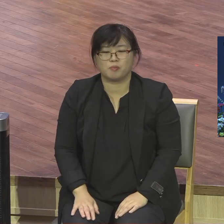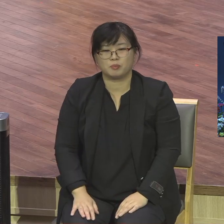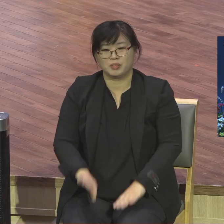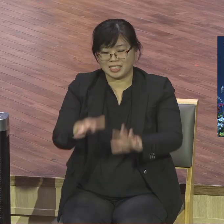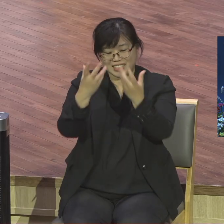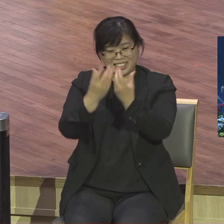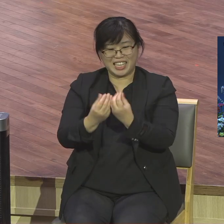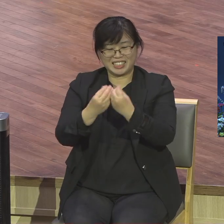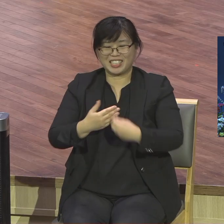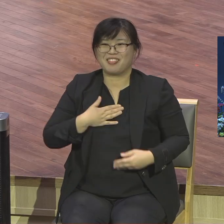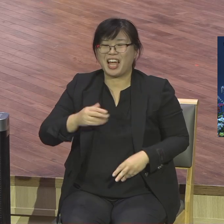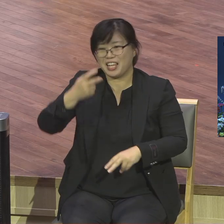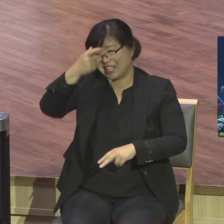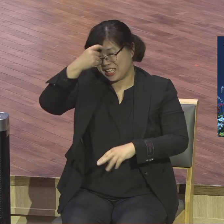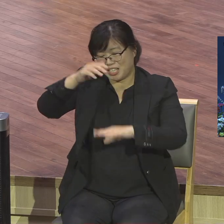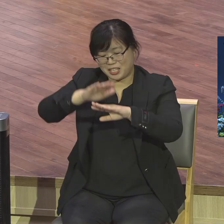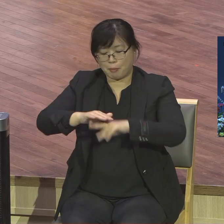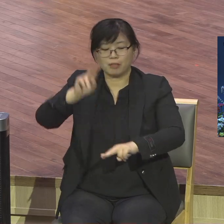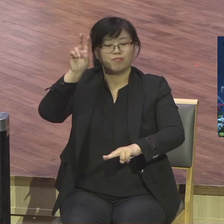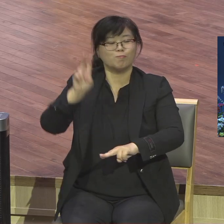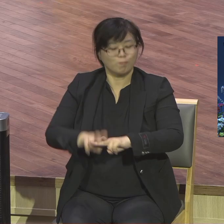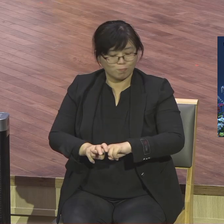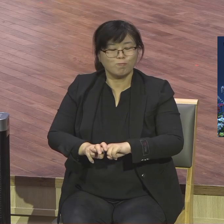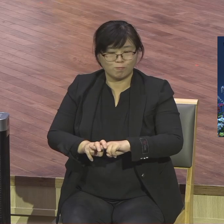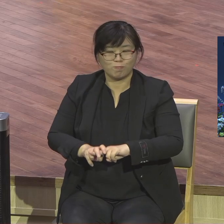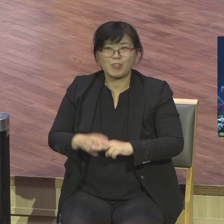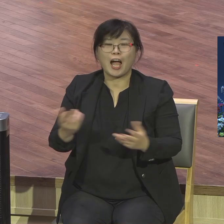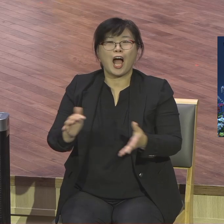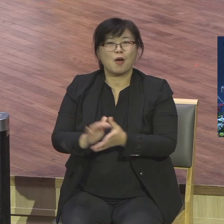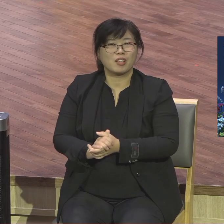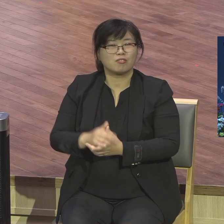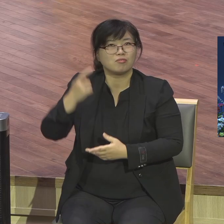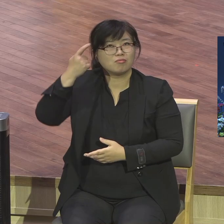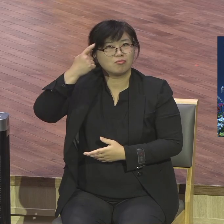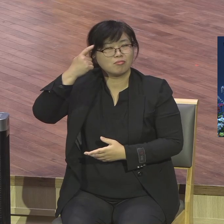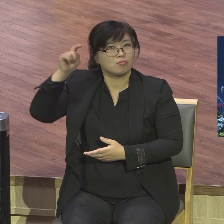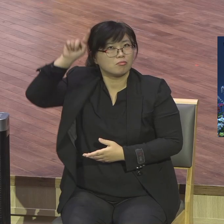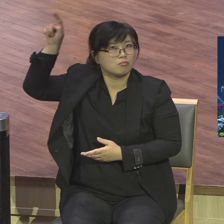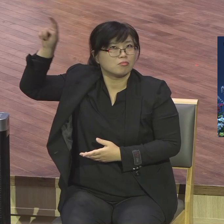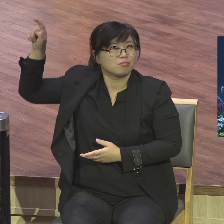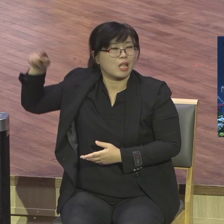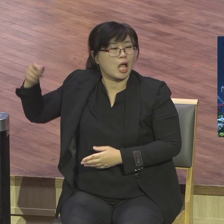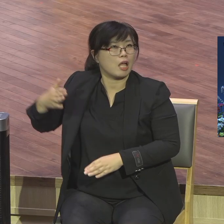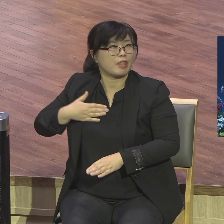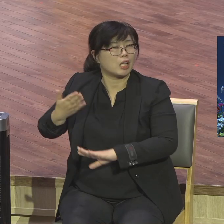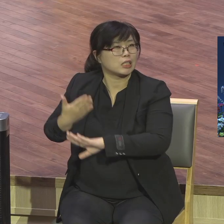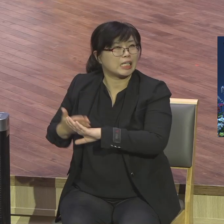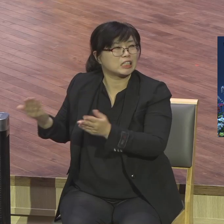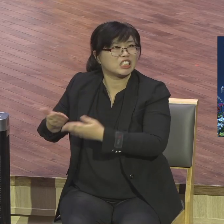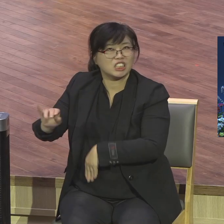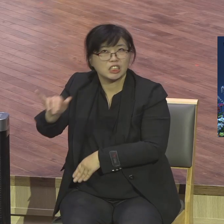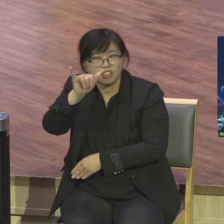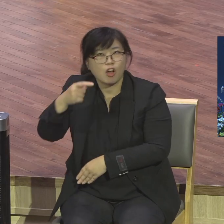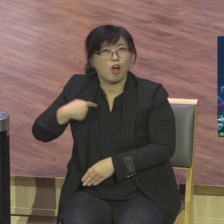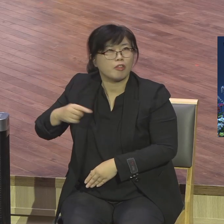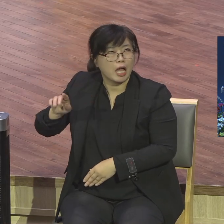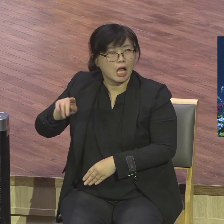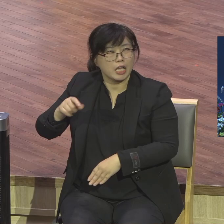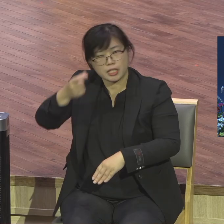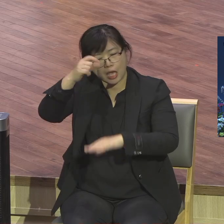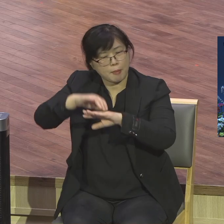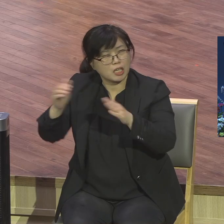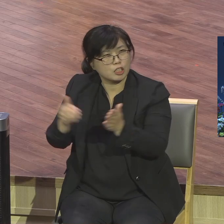있으면 그건 각을 완전히 못 드리는 겁니다 완전히 헌신 이걸 요구하는 겁니다 하나님은 완전히 헌신